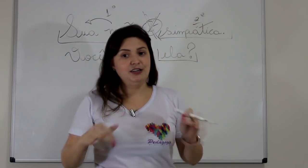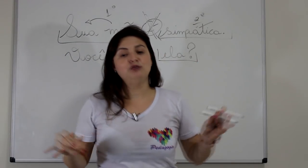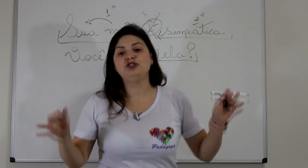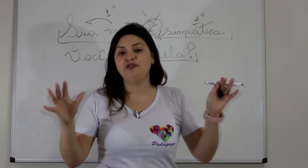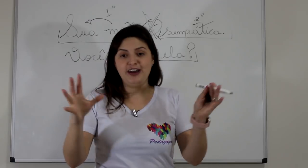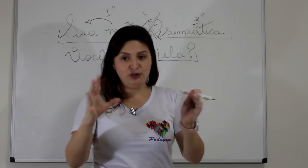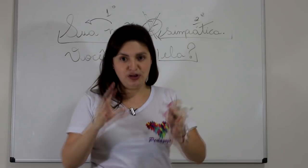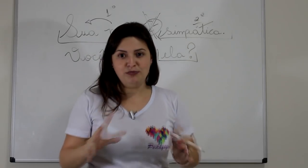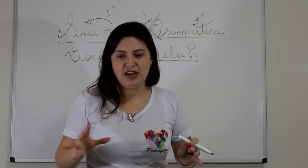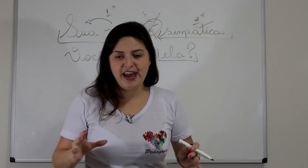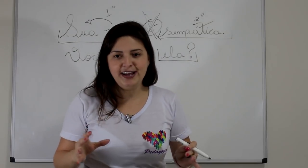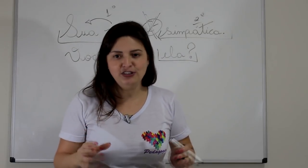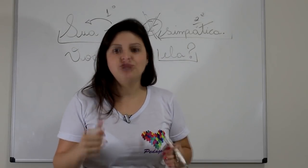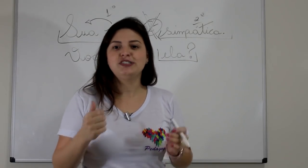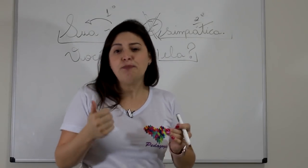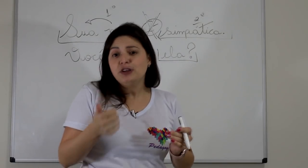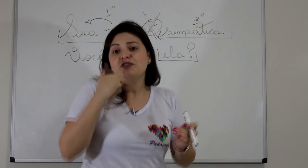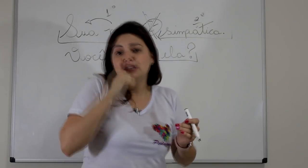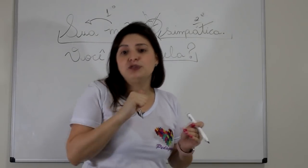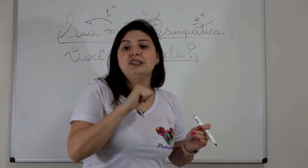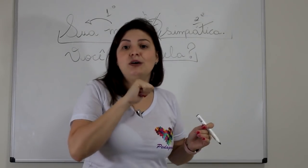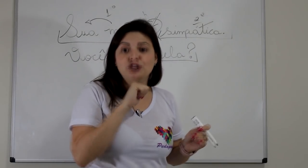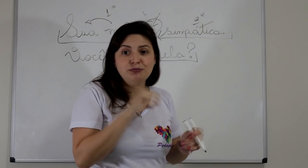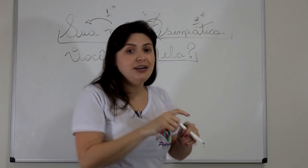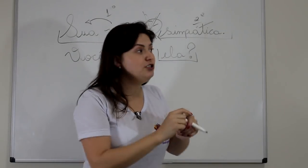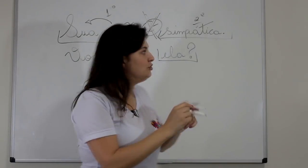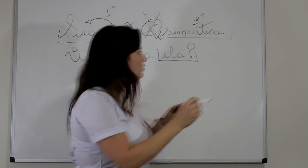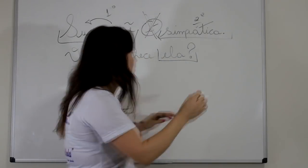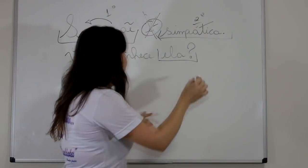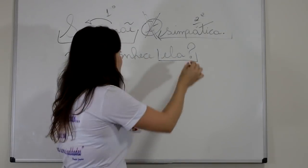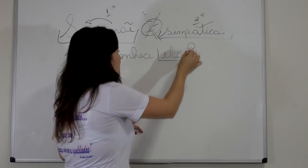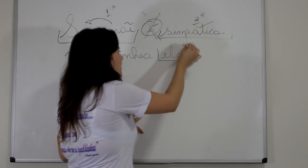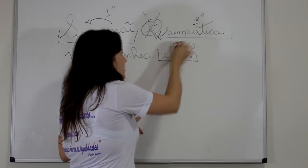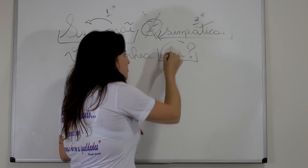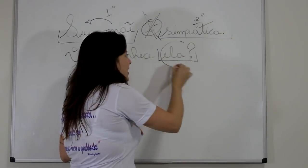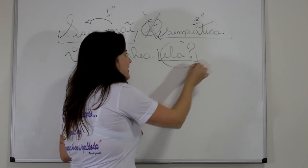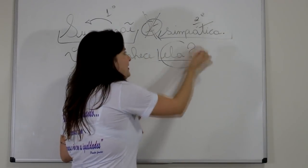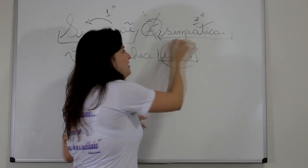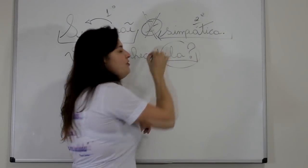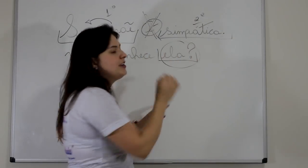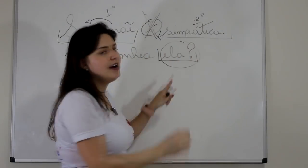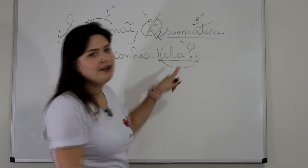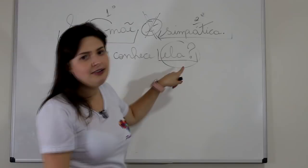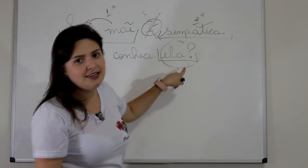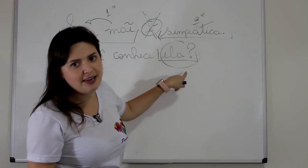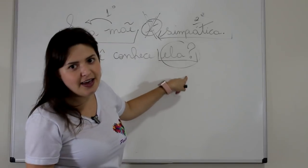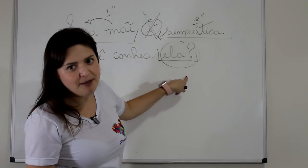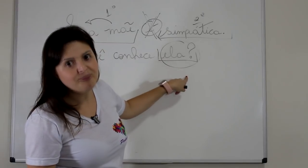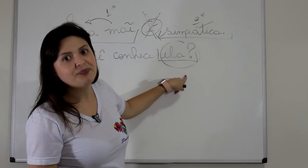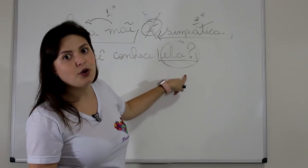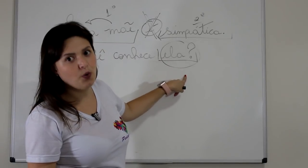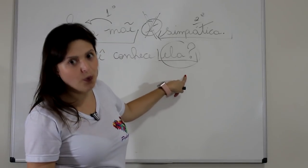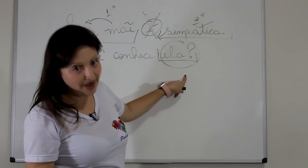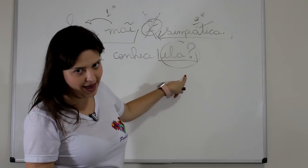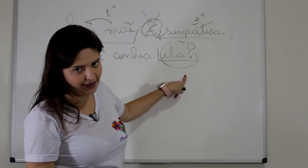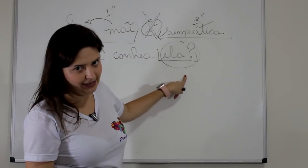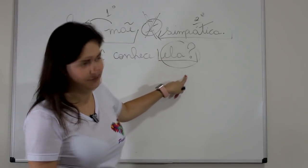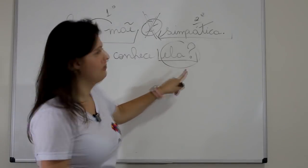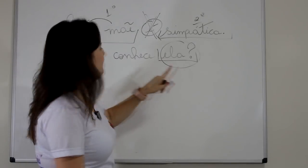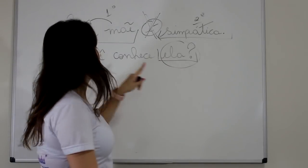não estiver no ambiente, você pode fazer o sinal de mãe de novo para identificar que é o ela.